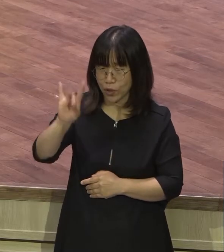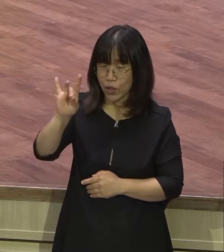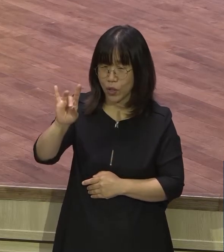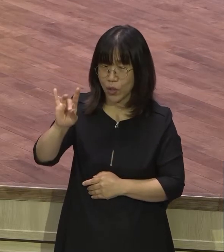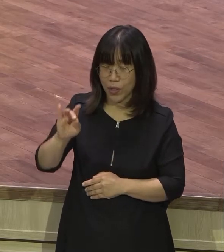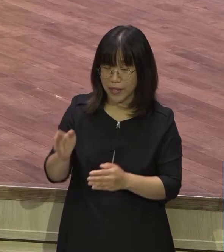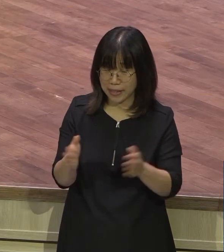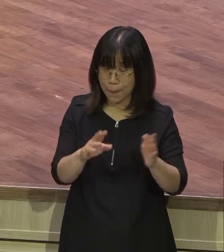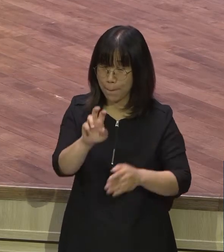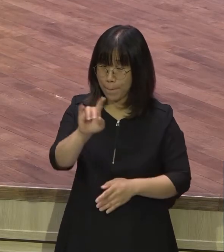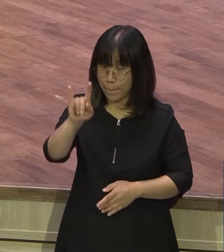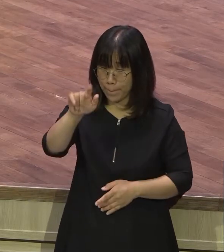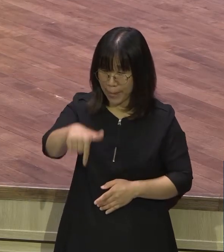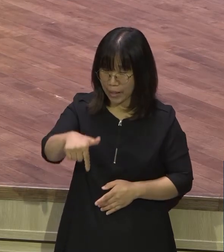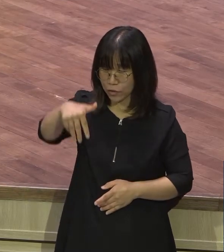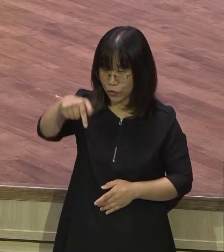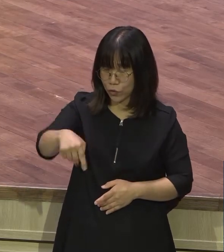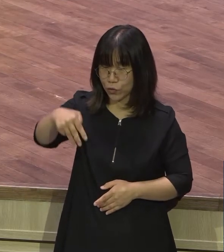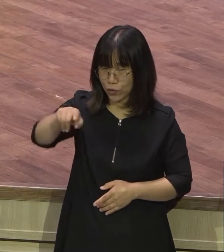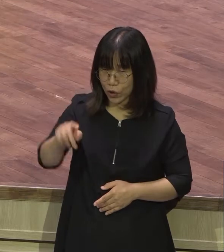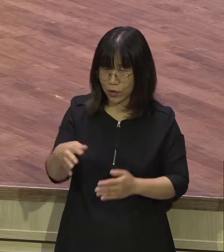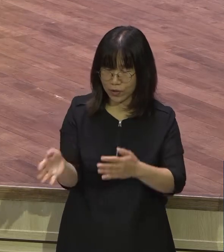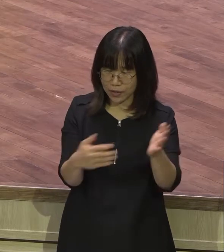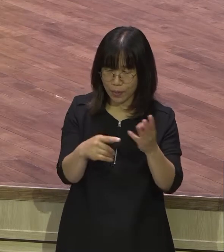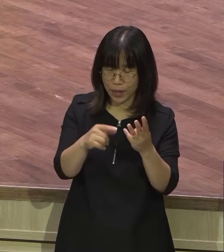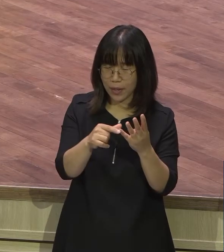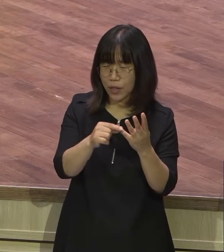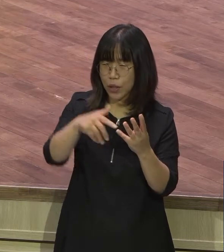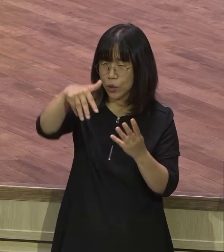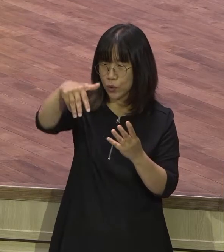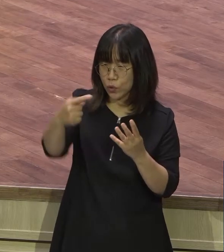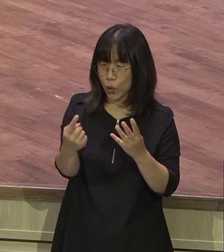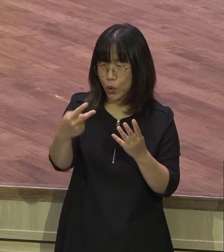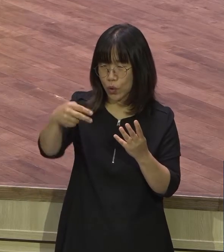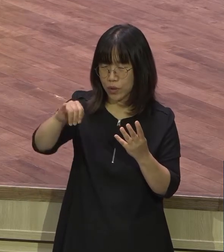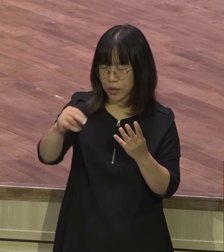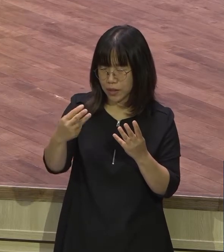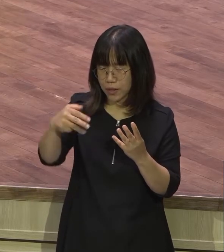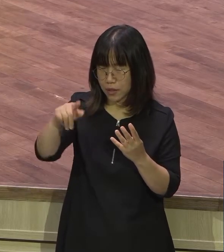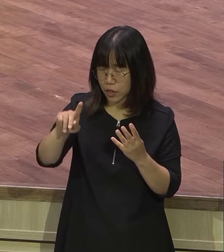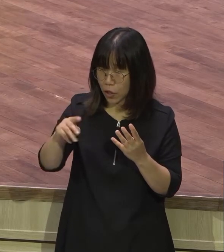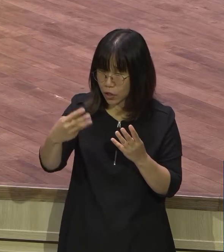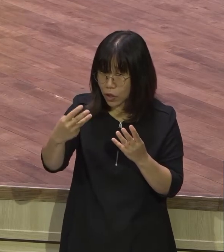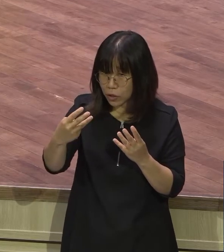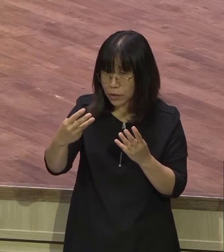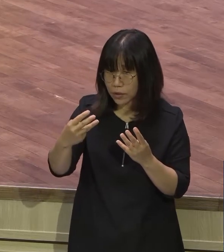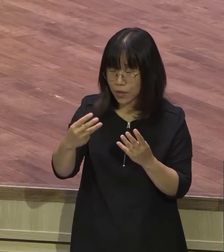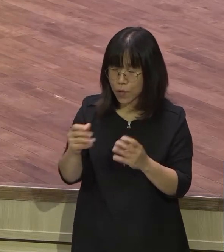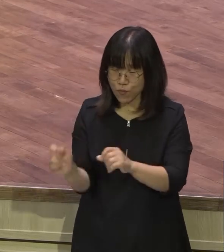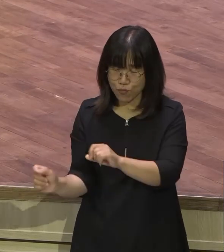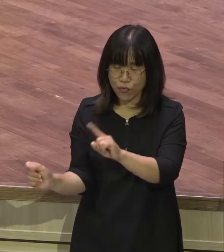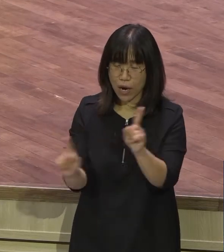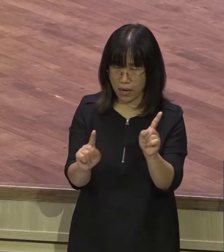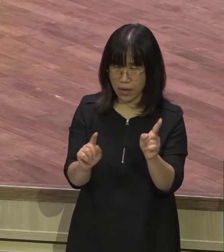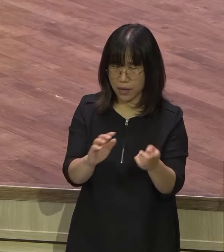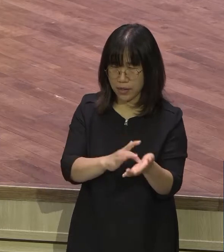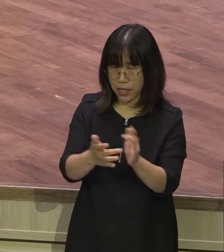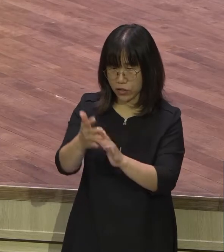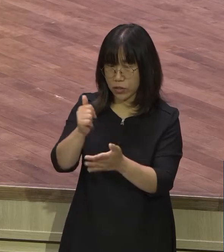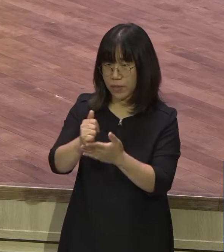맥추절 이라고도 합니다 초실절은 부활의 천열매가 되신 예수의 시를 강조하는 절기예요